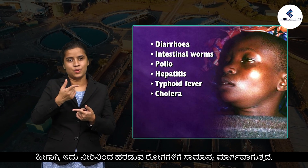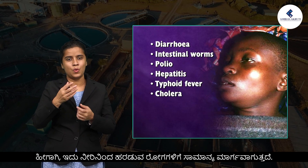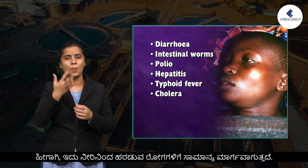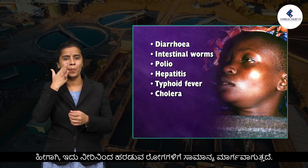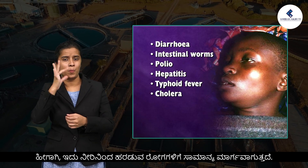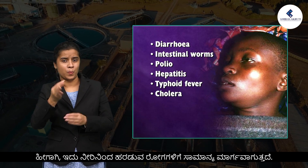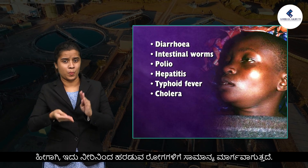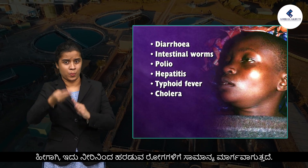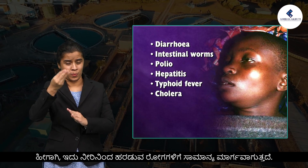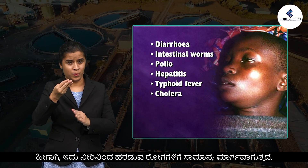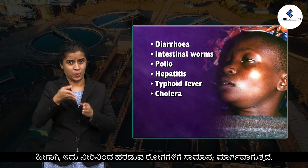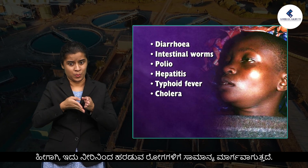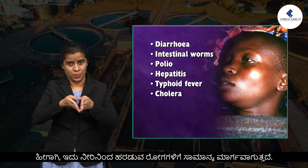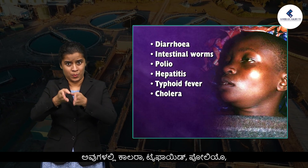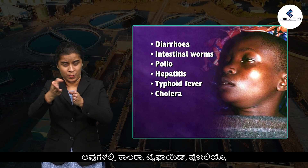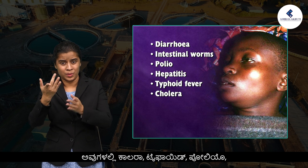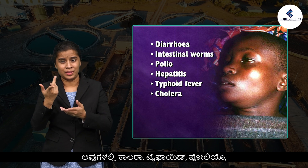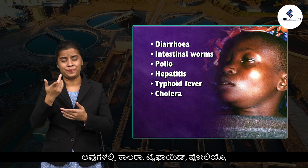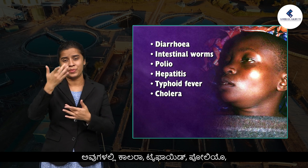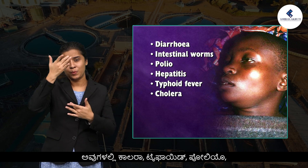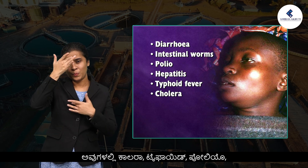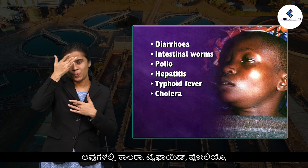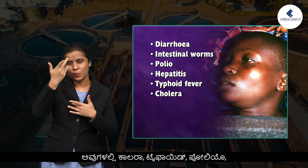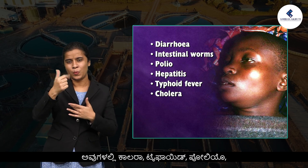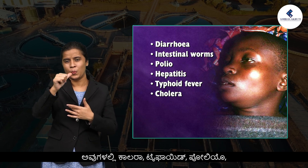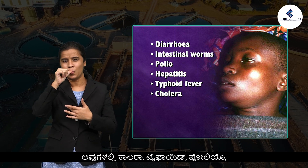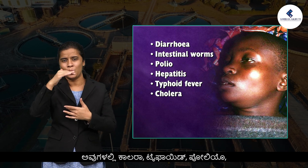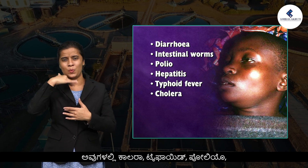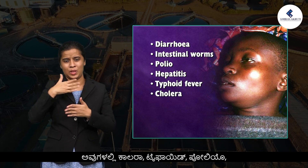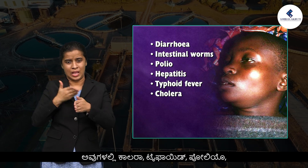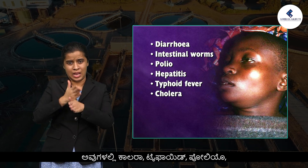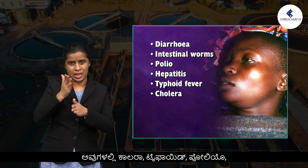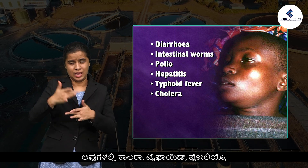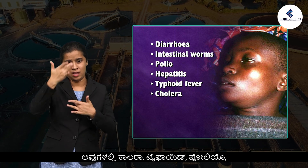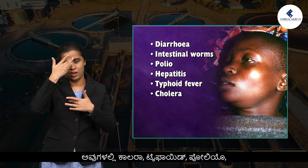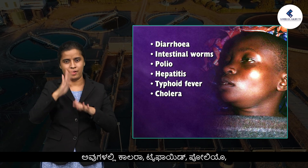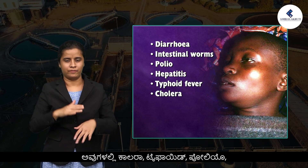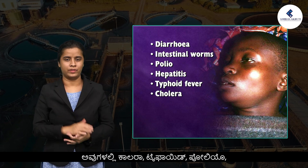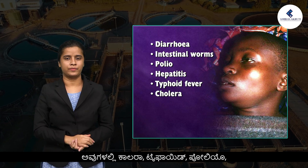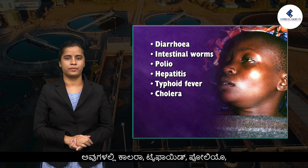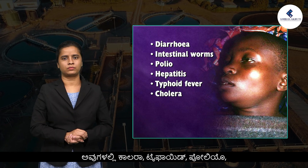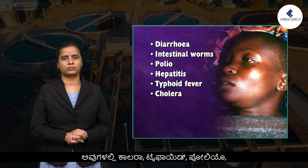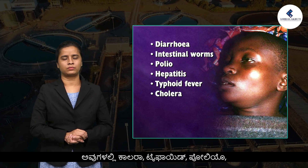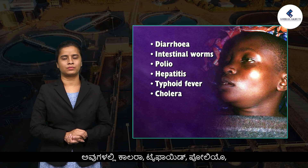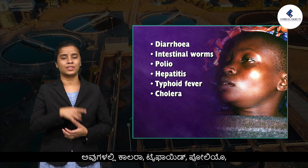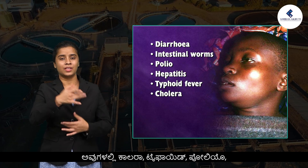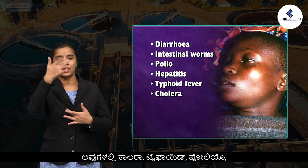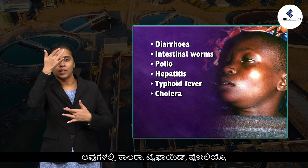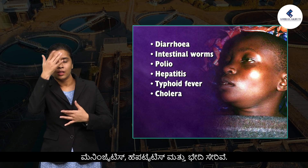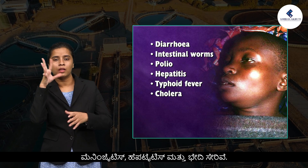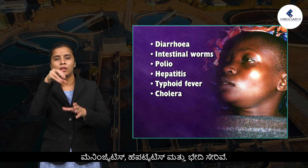ಸಾಮಾನ್ಯ ಮಾರ್ಗವಾಗುತ್ತದೆ. ಅವುಗಳಲ್ಲಿ ಕಾಲರ, ಟೈಫಾಯ್ಡ್,